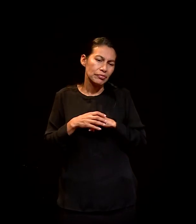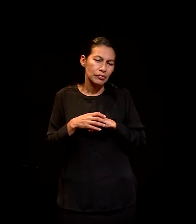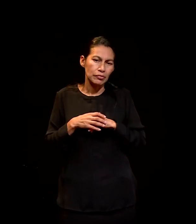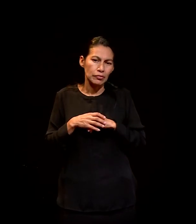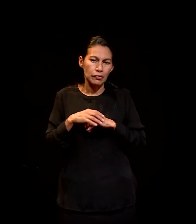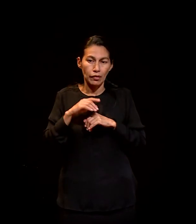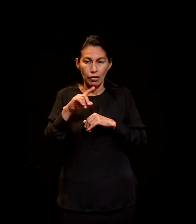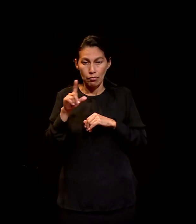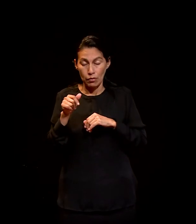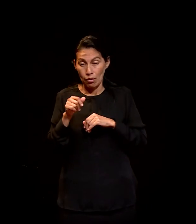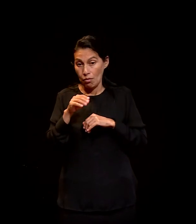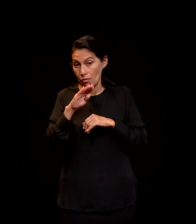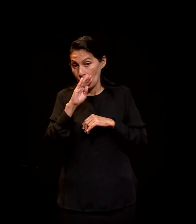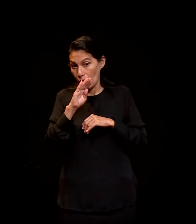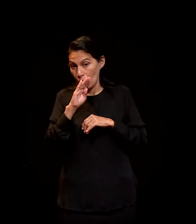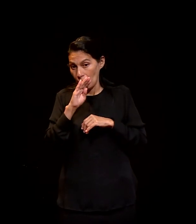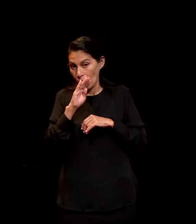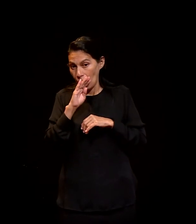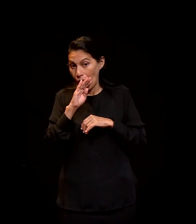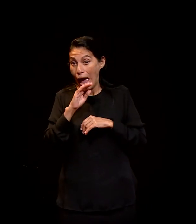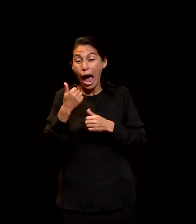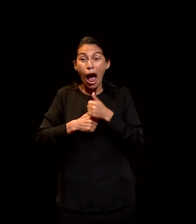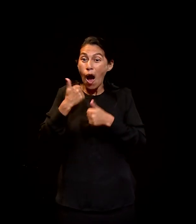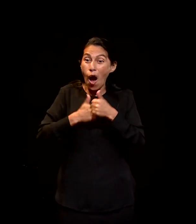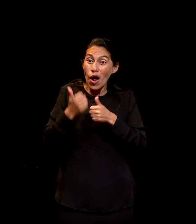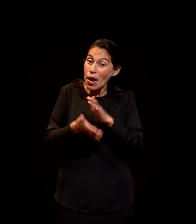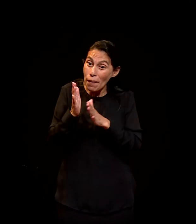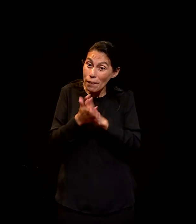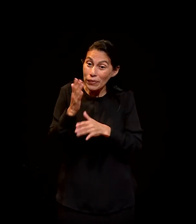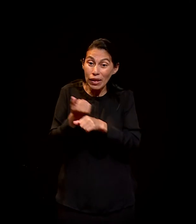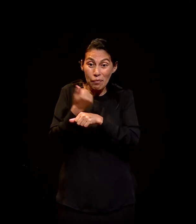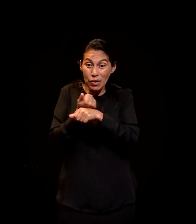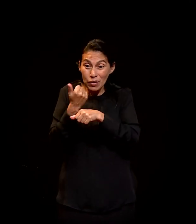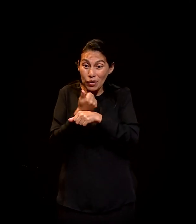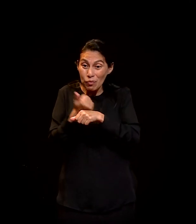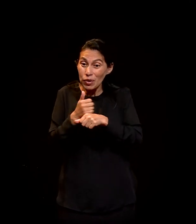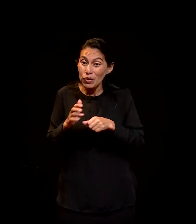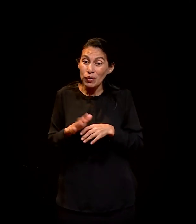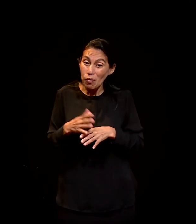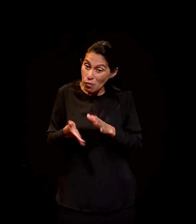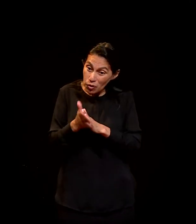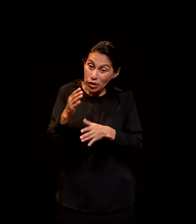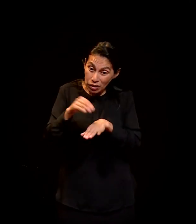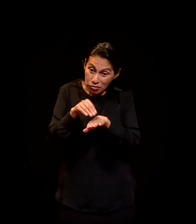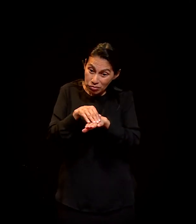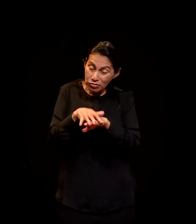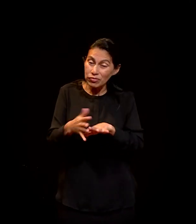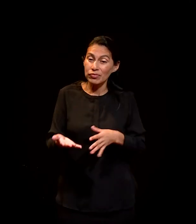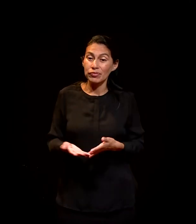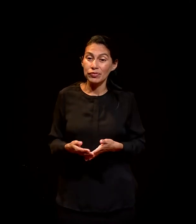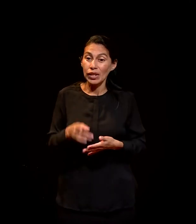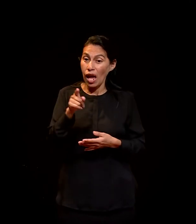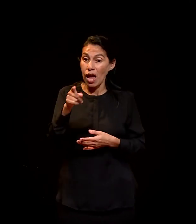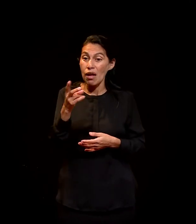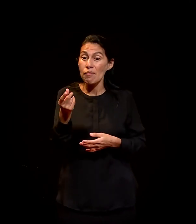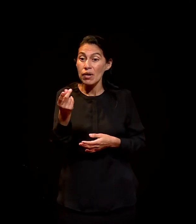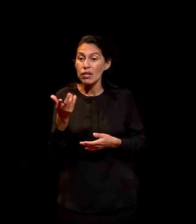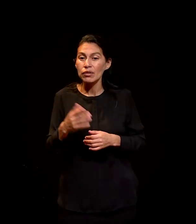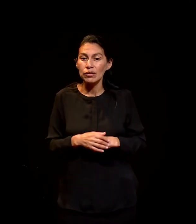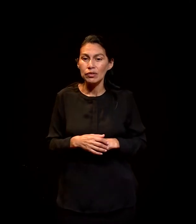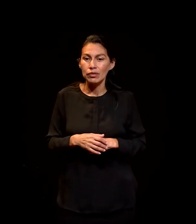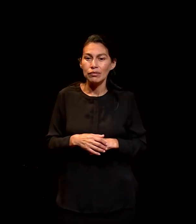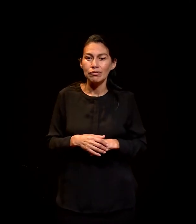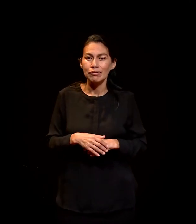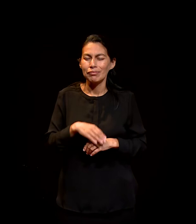después de unos zapatos porque ahí ahí están los